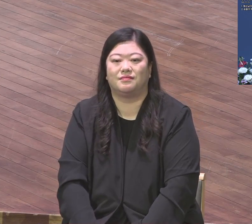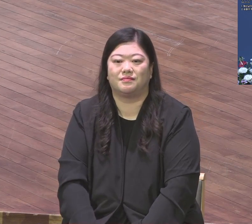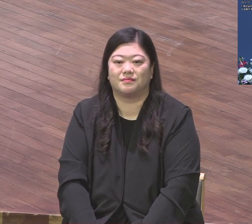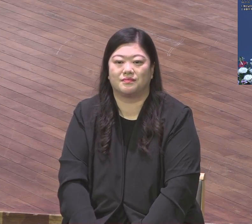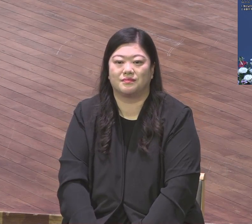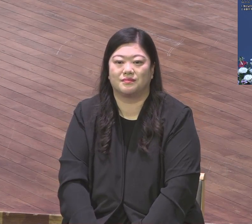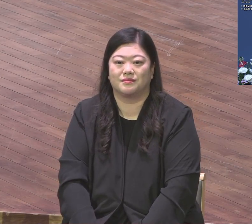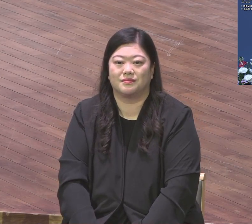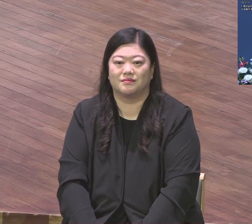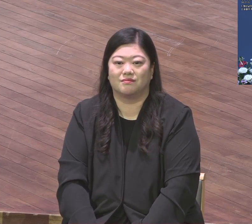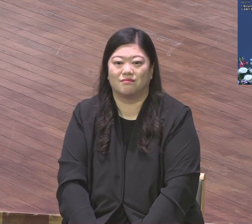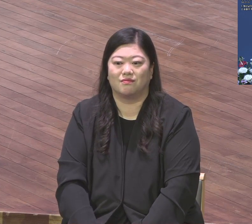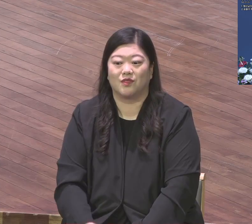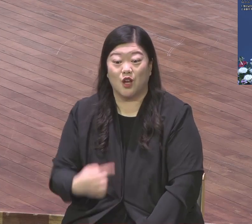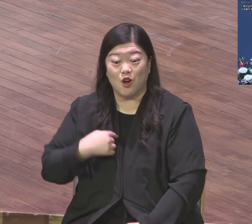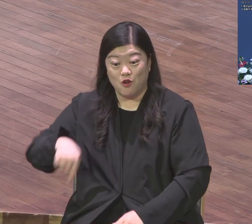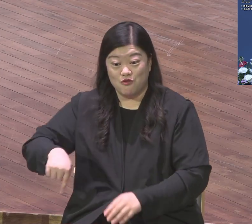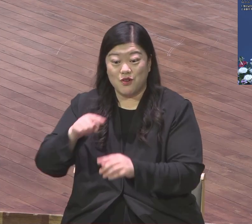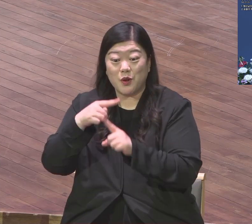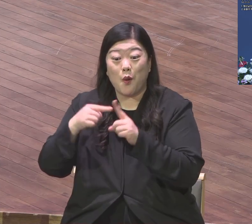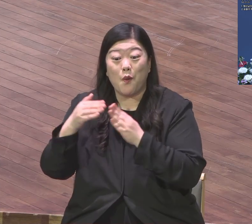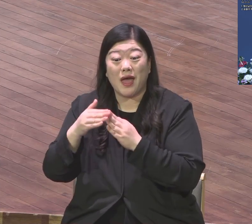우리에게 꼭 순종 이름 한 분밖에 없어요.